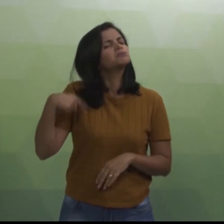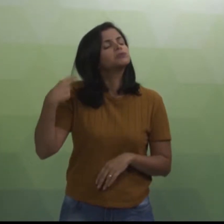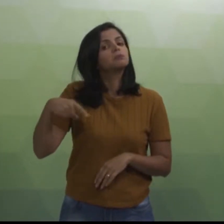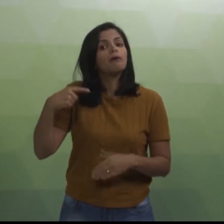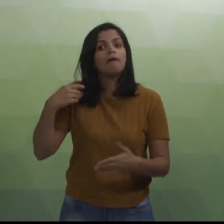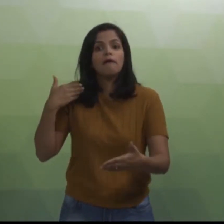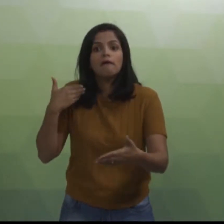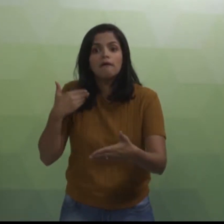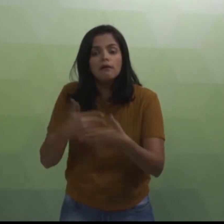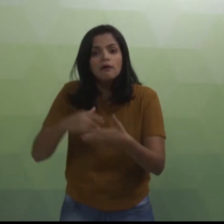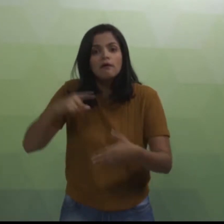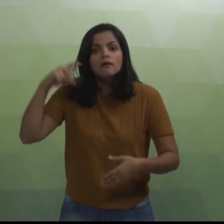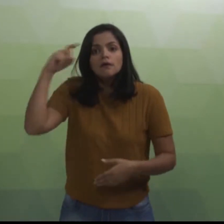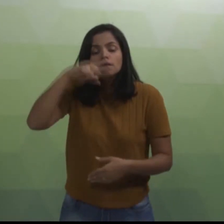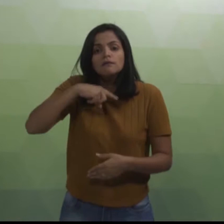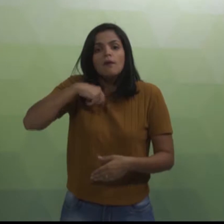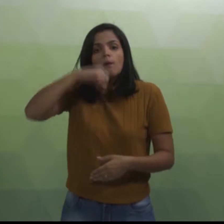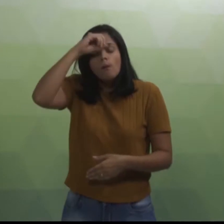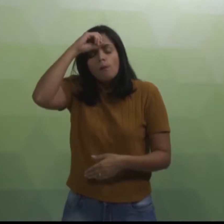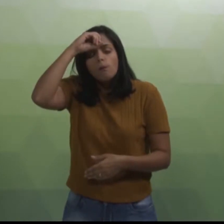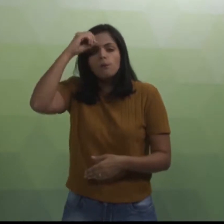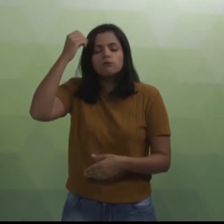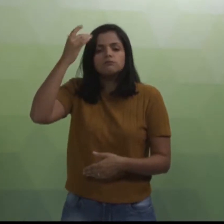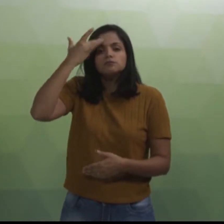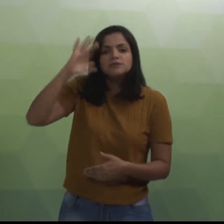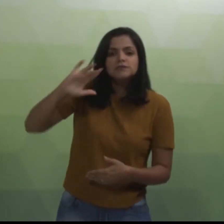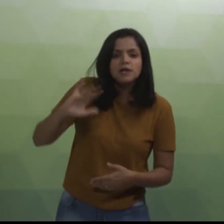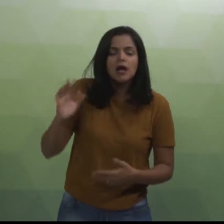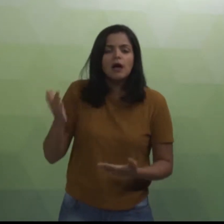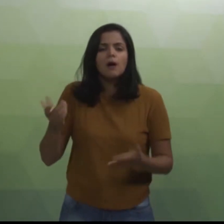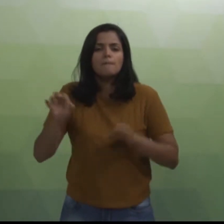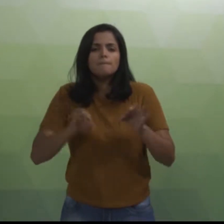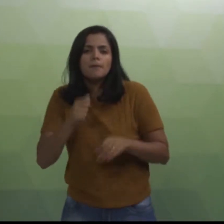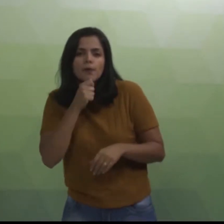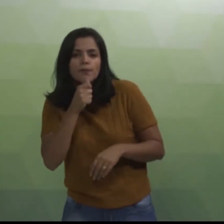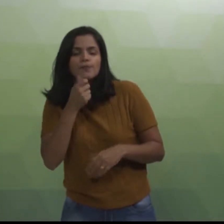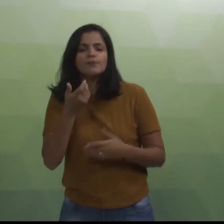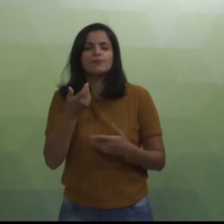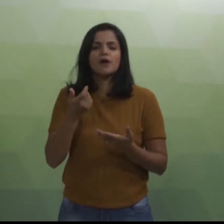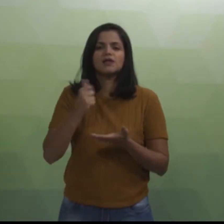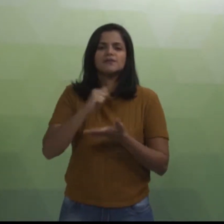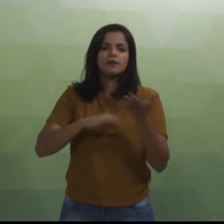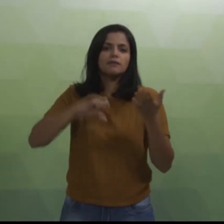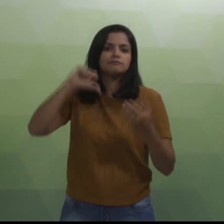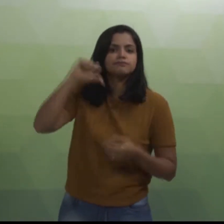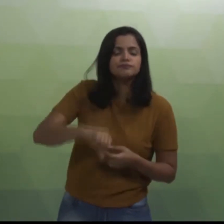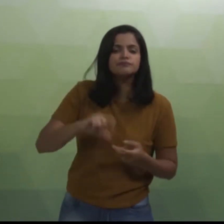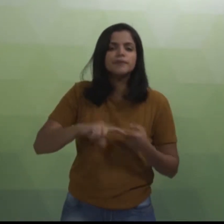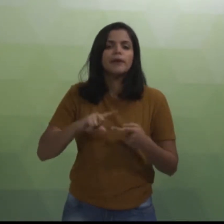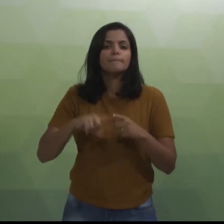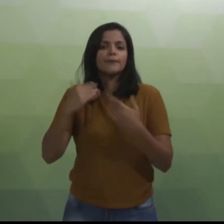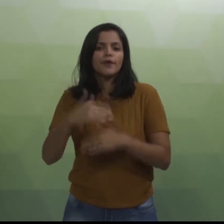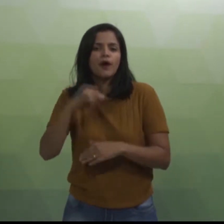não, para a última hora não, ok? Não estejam despreparados, para não